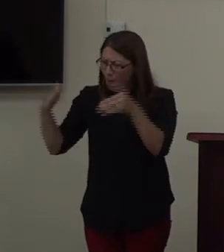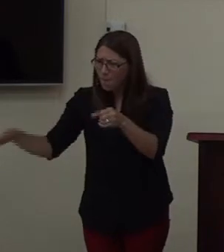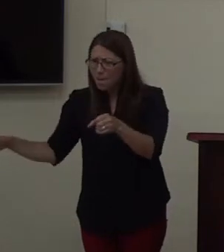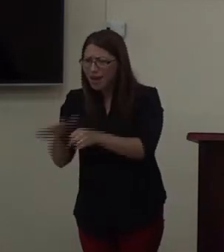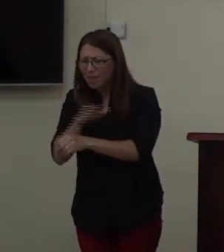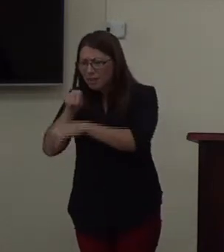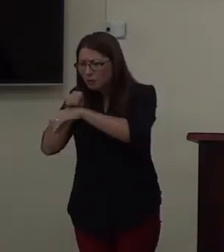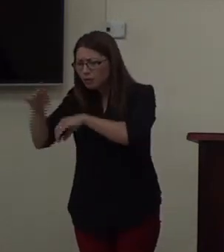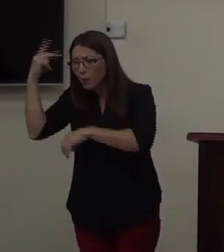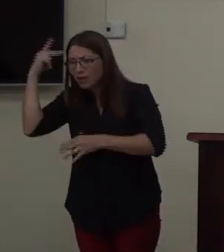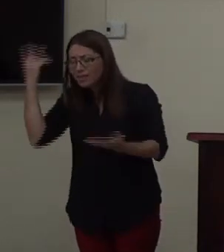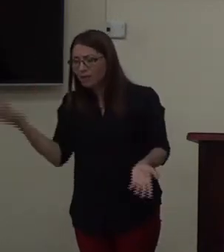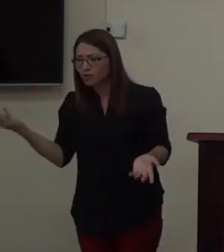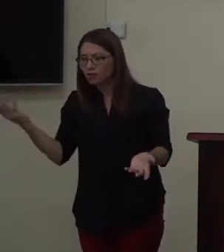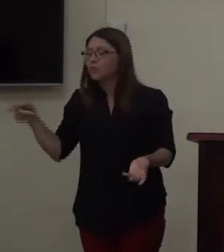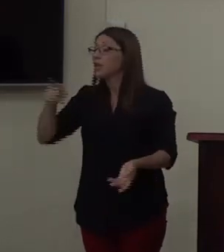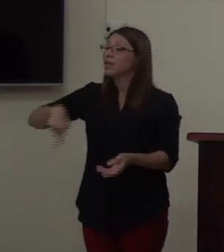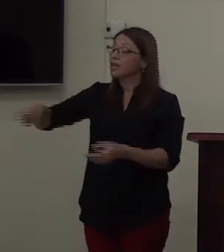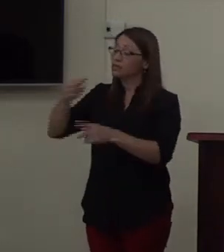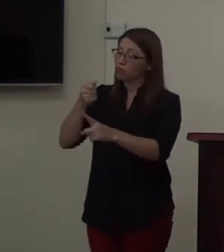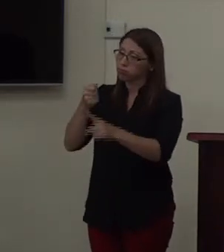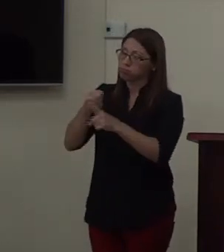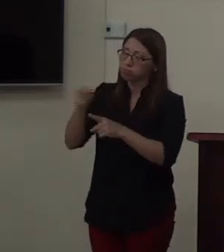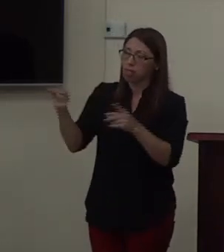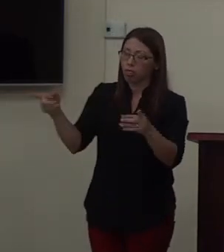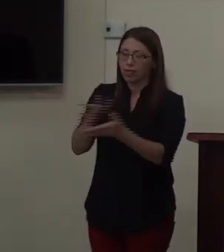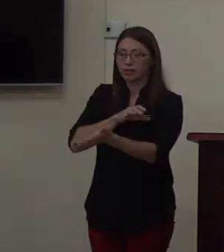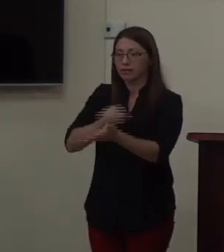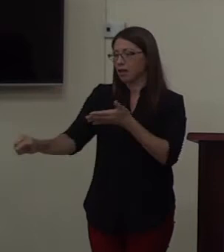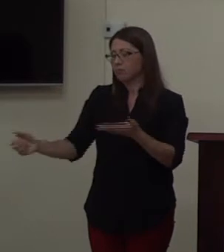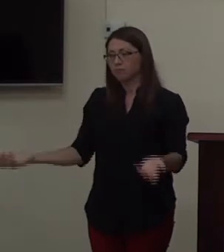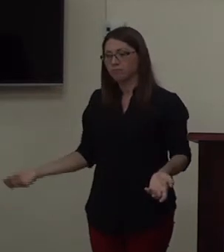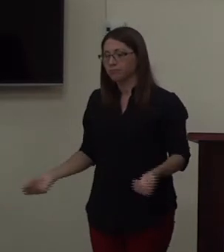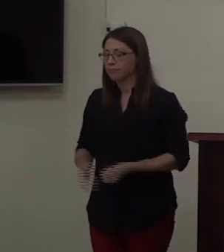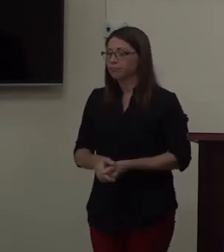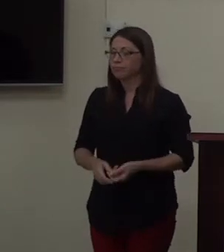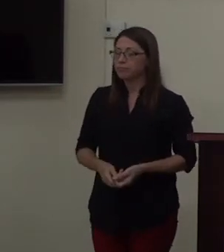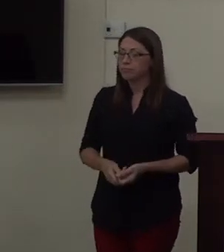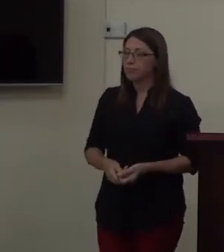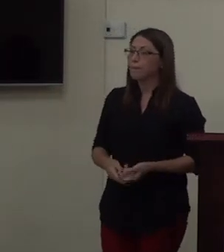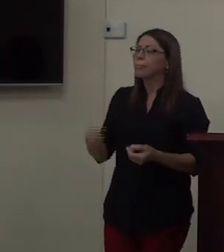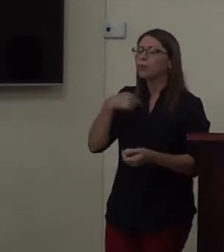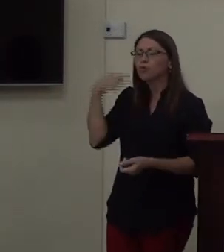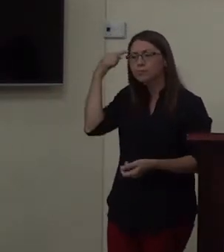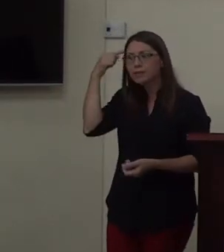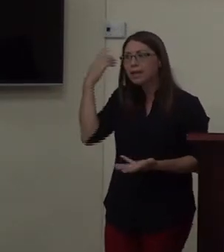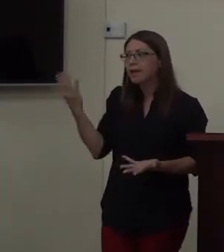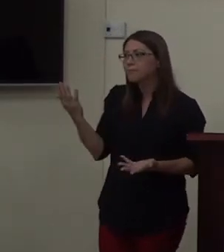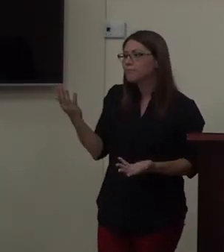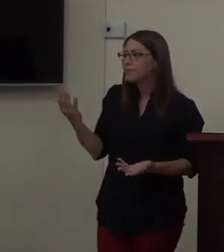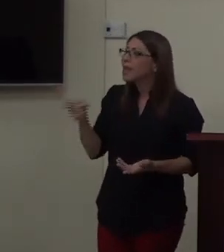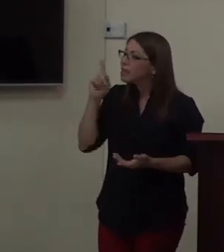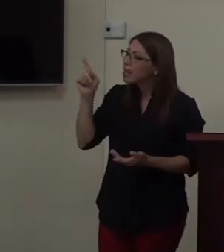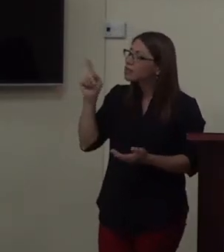completamente politizados y que han repercutido, ¿verdad?, en un desastre, básicamente, ¿verdad? Uno pensaría, ¿verdad?, que una política